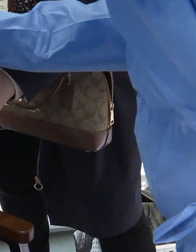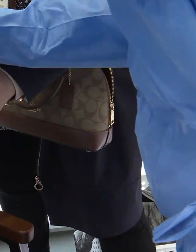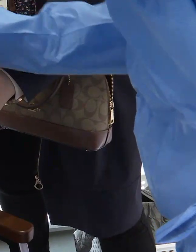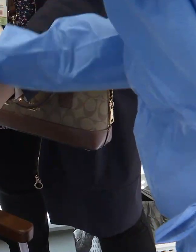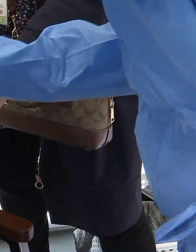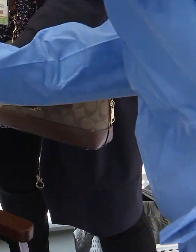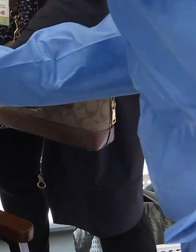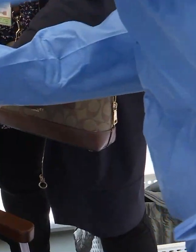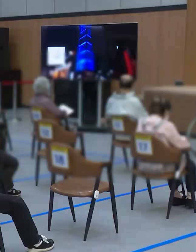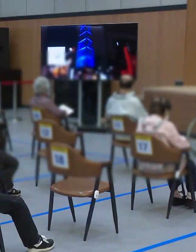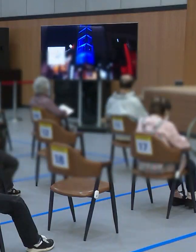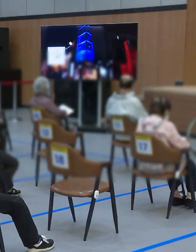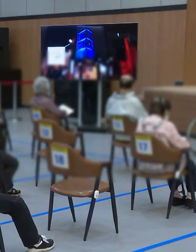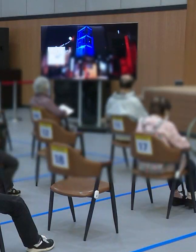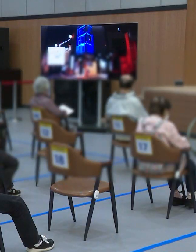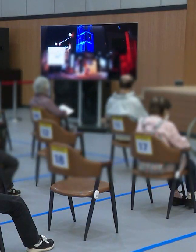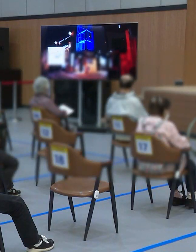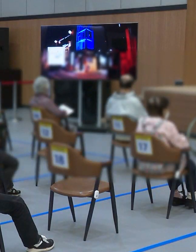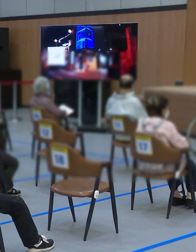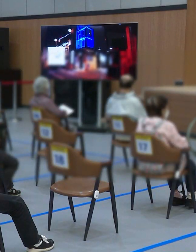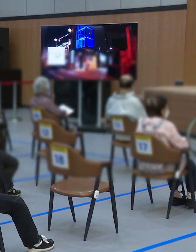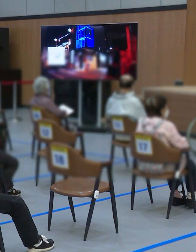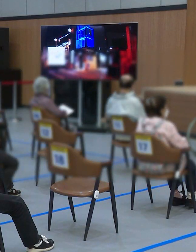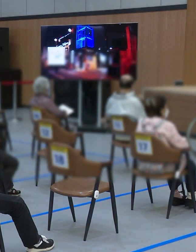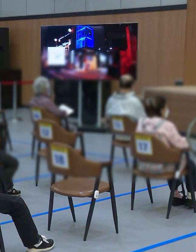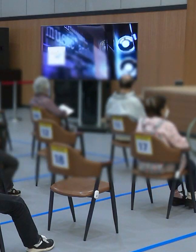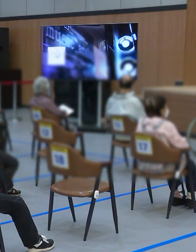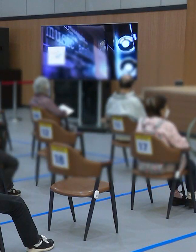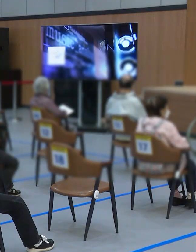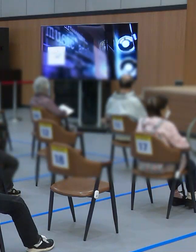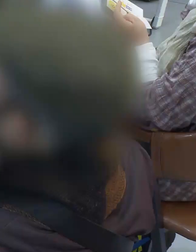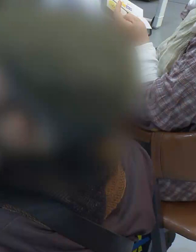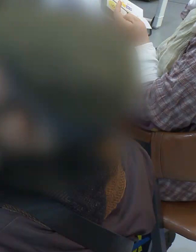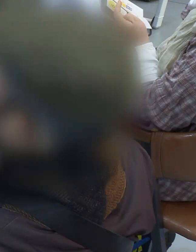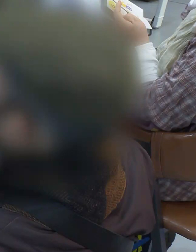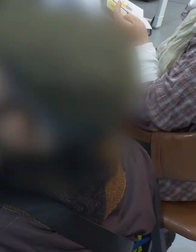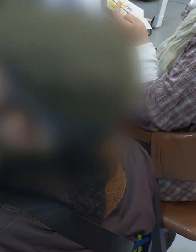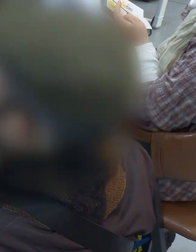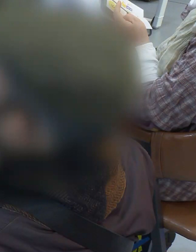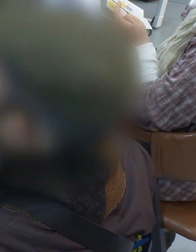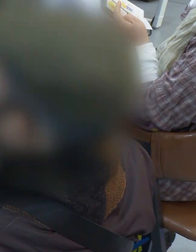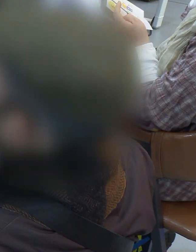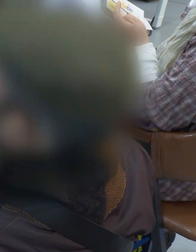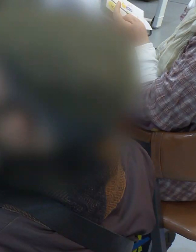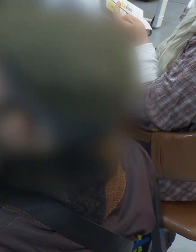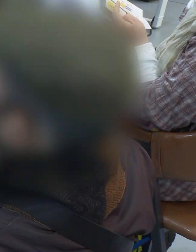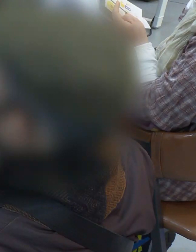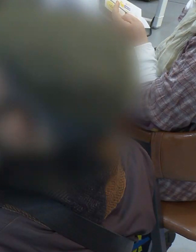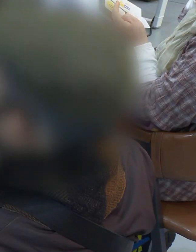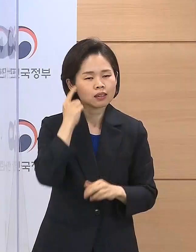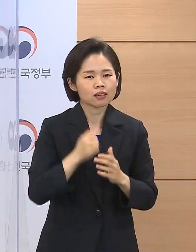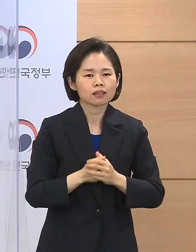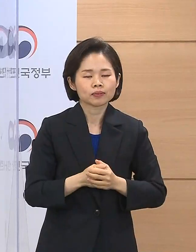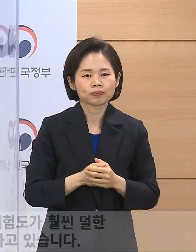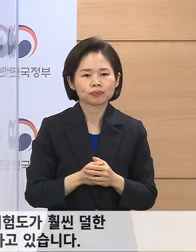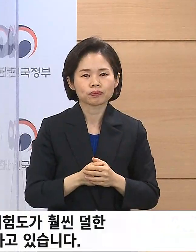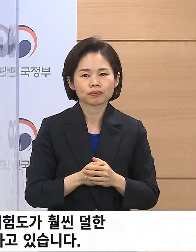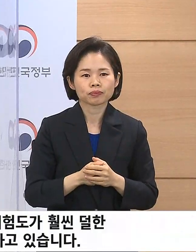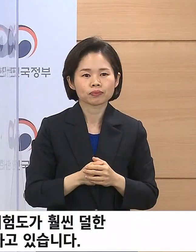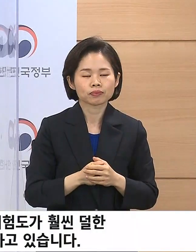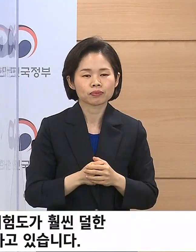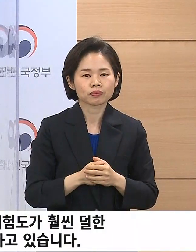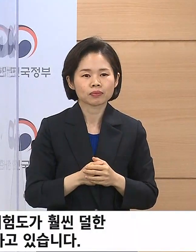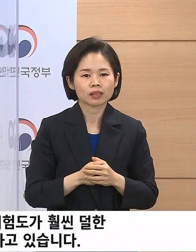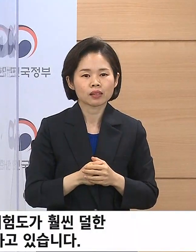접종이 순조롭게 이루어질 경우 7월 이후엔 사망자가 거의 발생하지 않을 것으로 내다봤습니다. 코로나19가